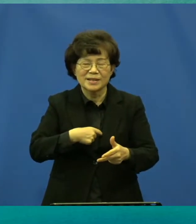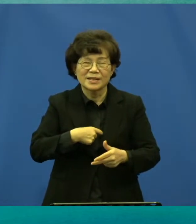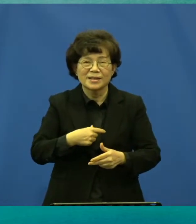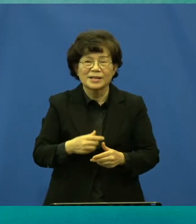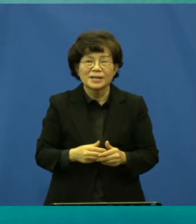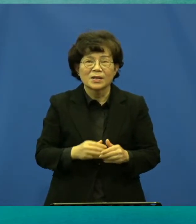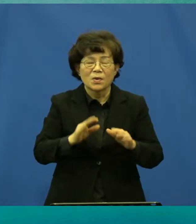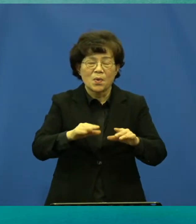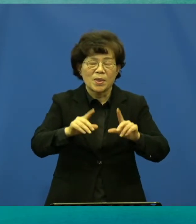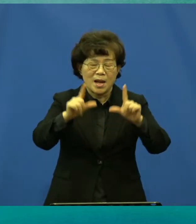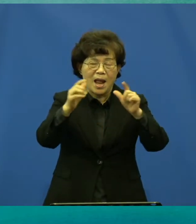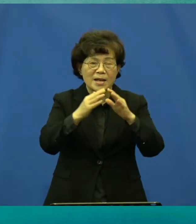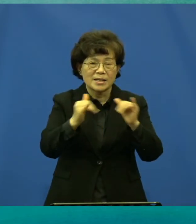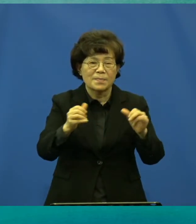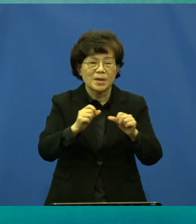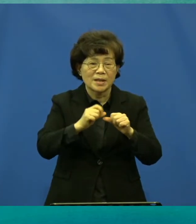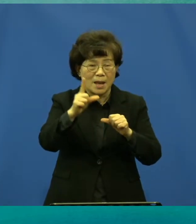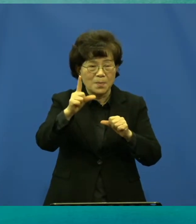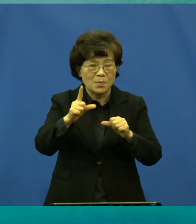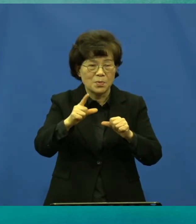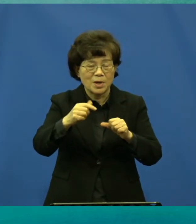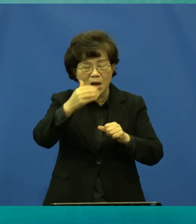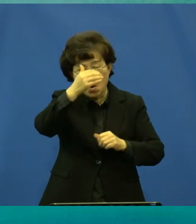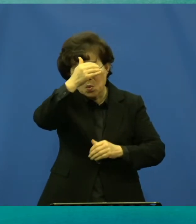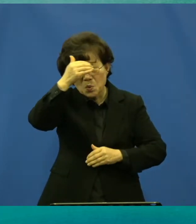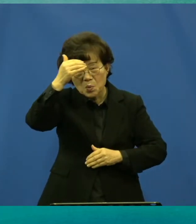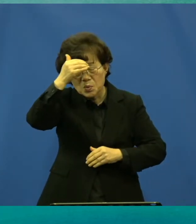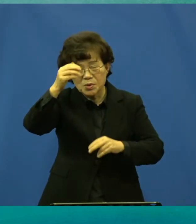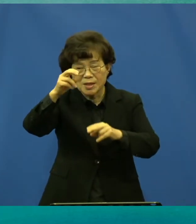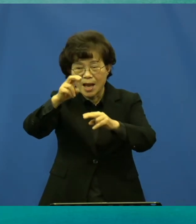오늘날 사람들은 대부분 관중석에 앉아